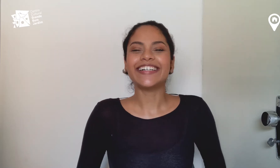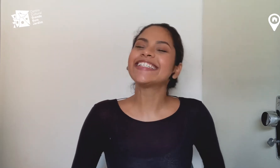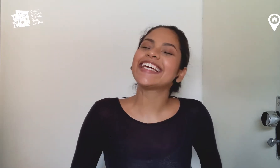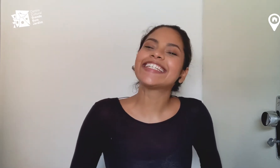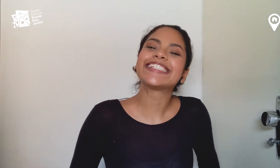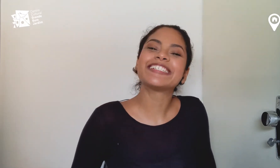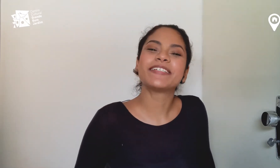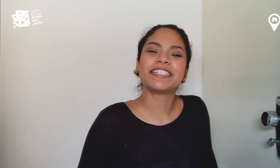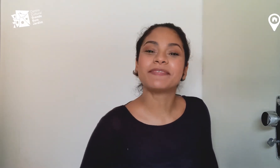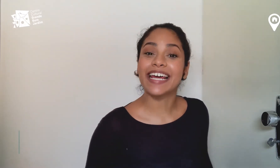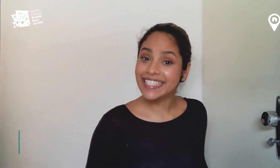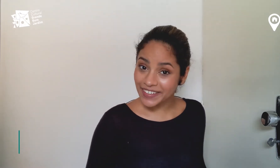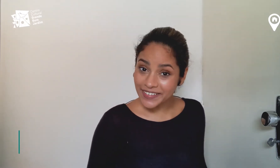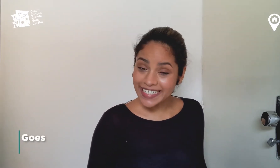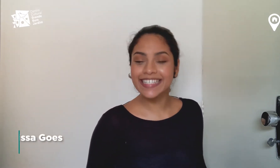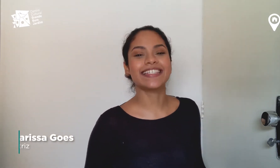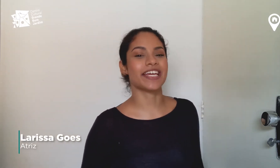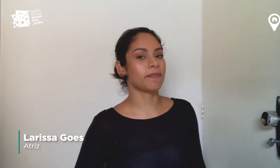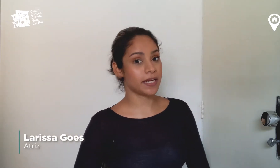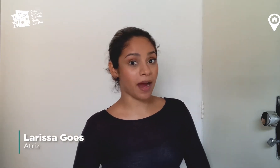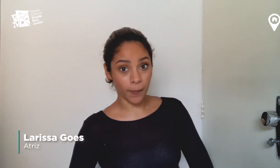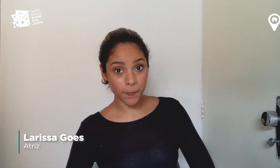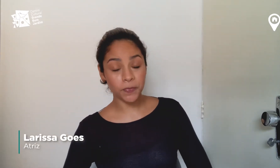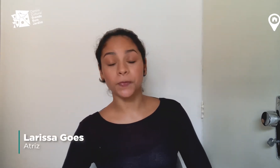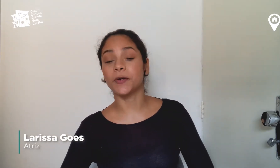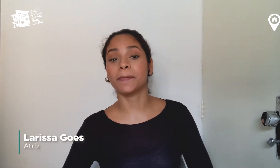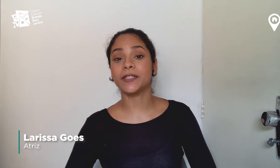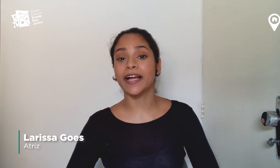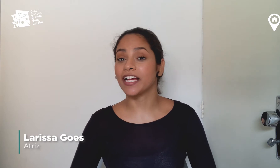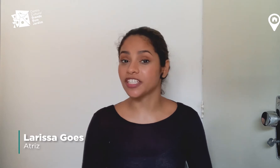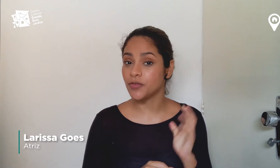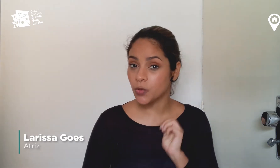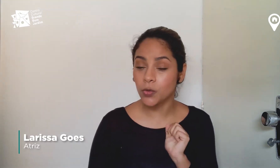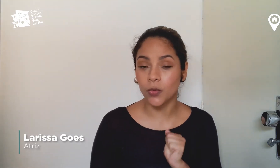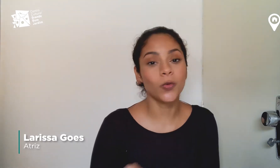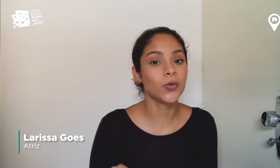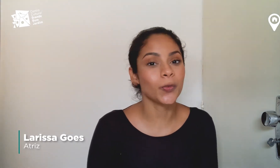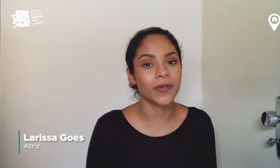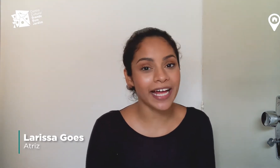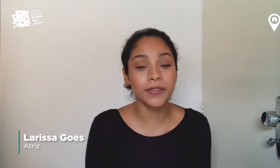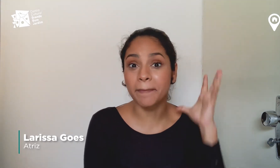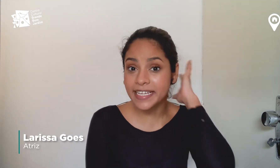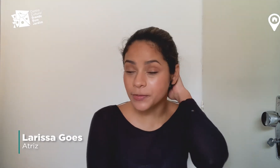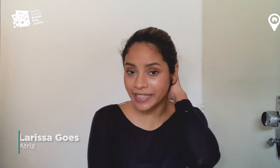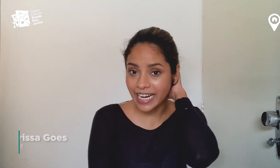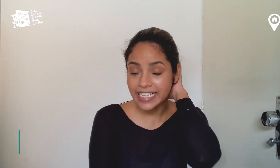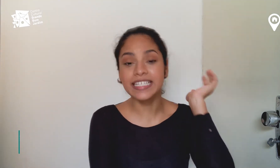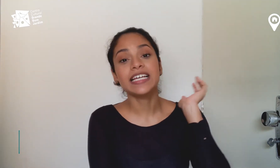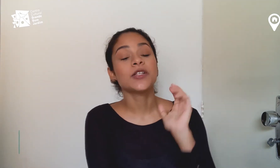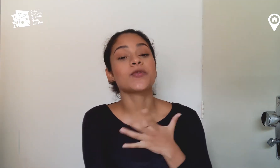Oi, gente, eu me chamo Larissa Góes, tenho uma pele marrom, meu cabelo é castanho escuro, curto, ondulado, tá preso para trás. Tô usando